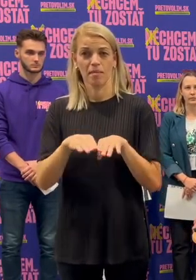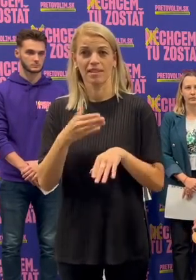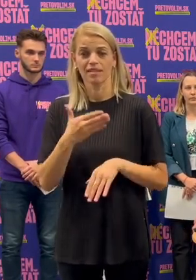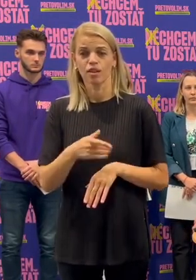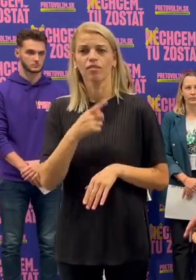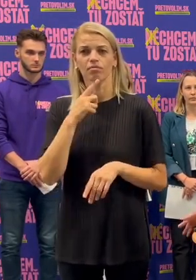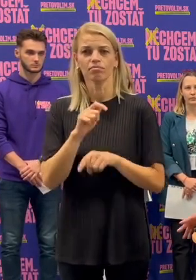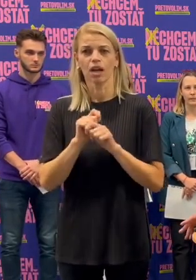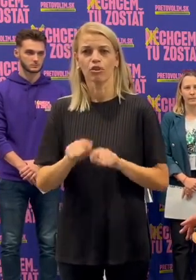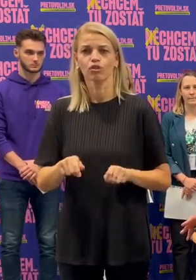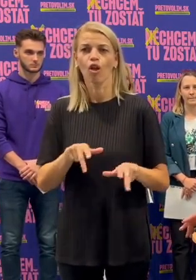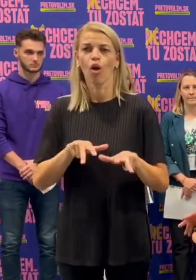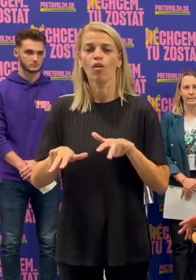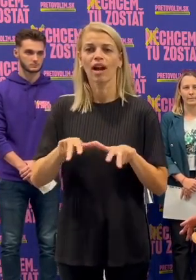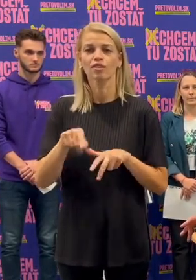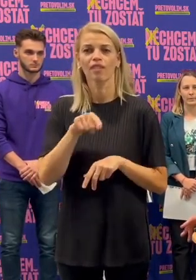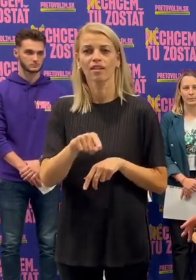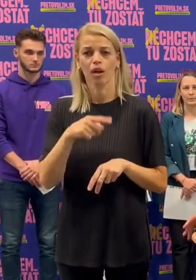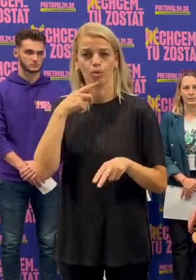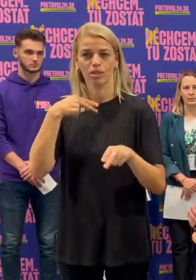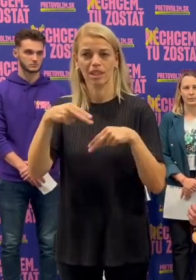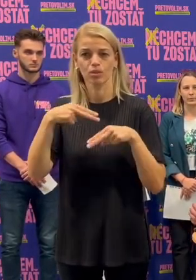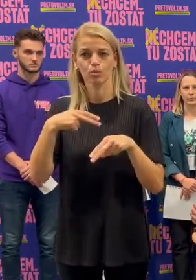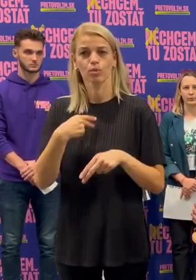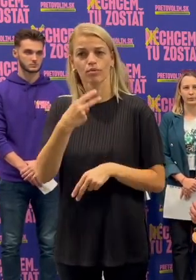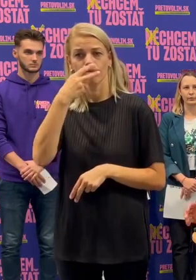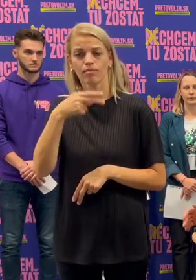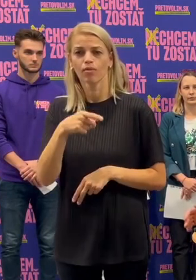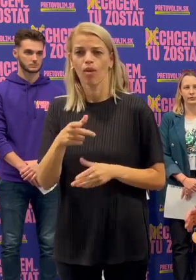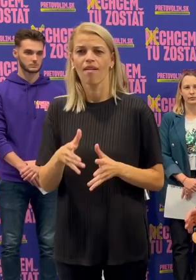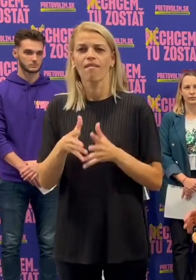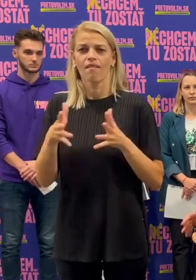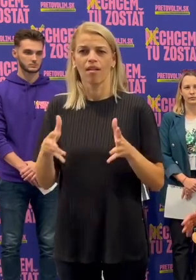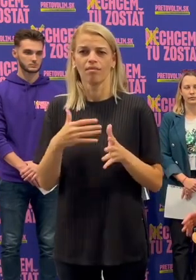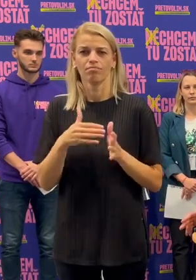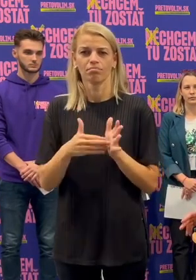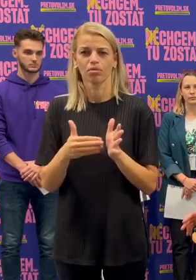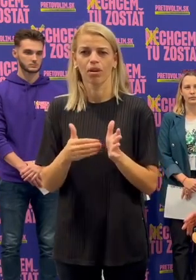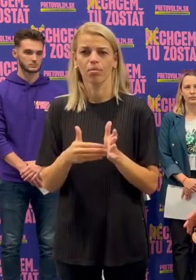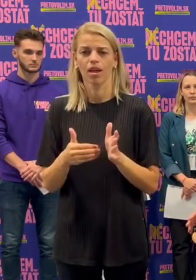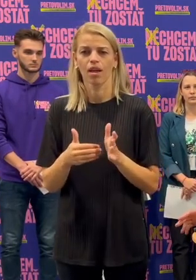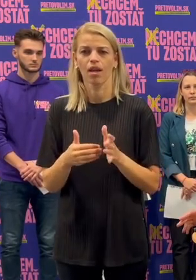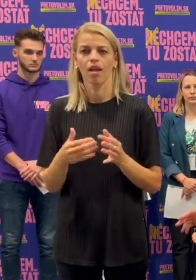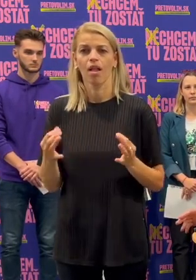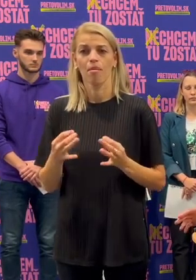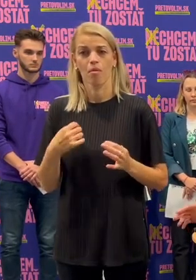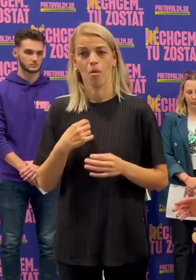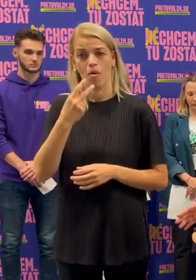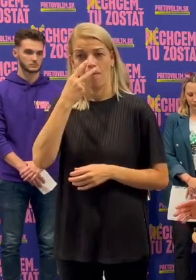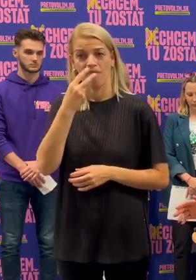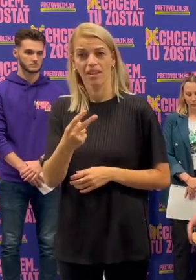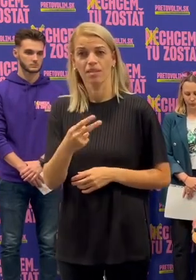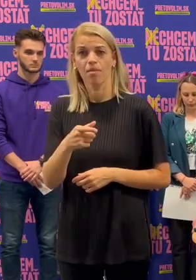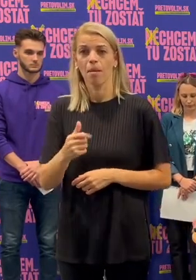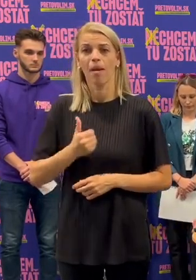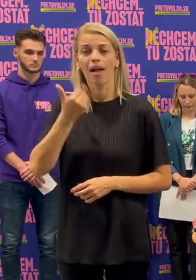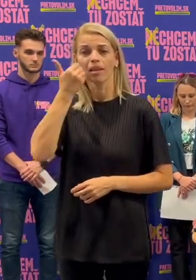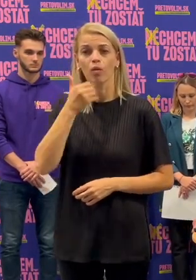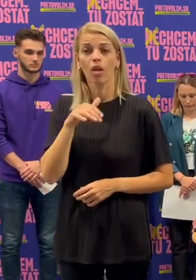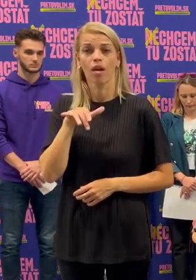sa rozhodol organizovať takúto diskusiu. Vnímam to ako niečo veľmi potrebné, predovšetkým, ak vnímame, že mladí ľudia